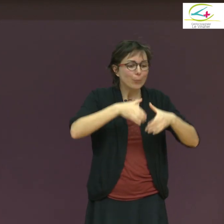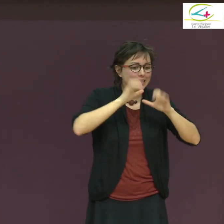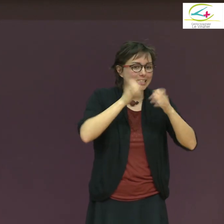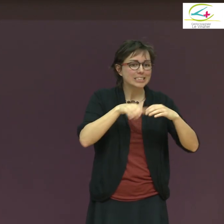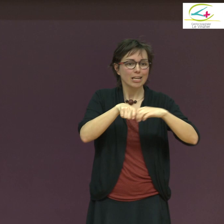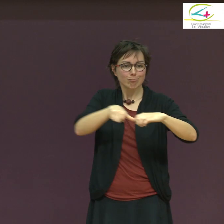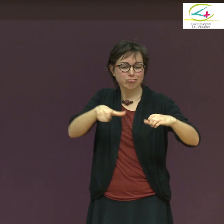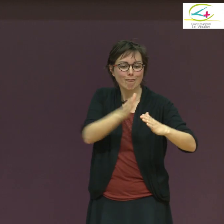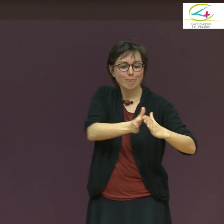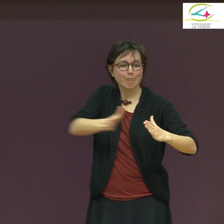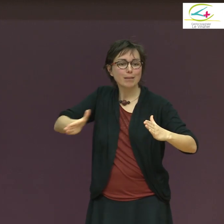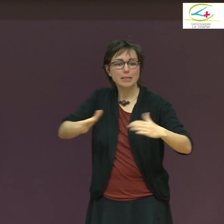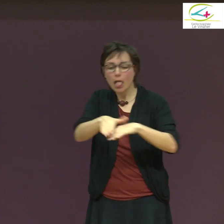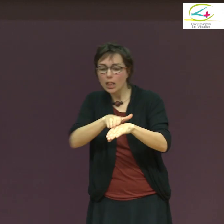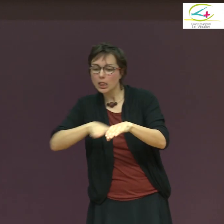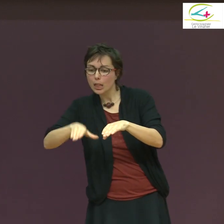ça.